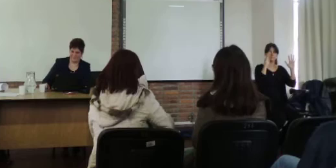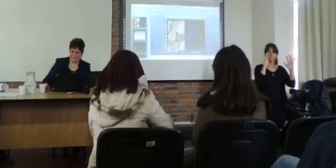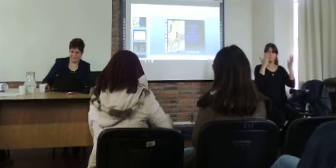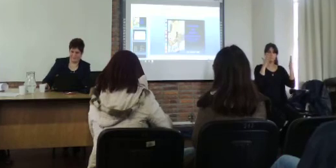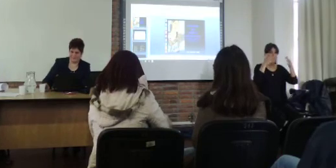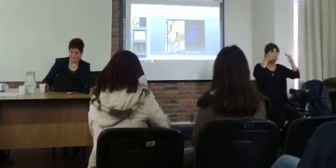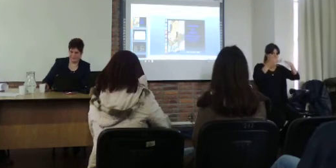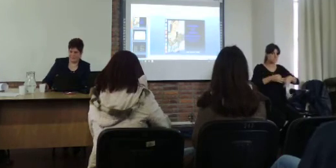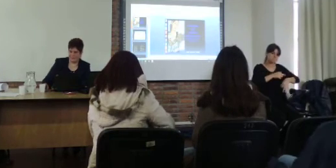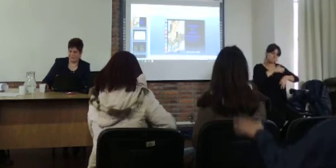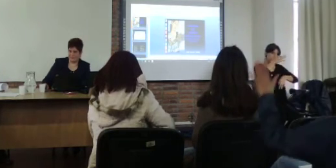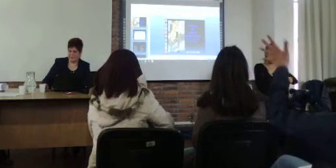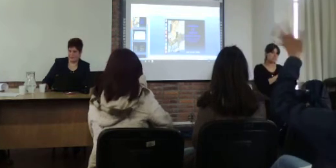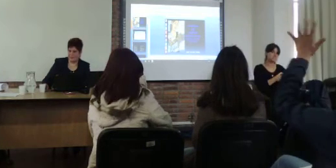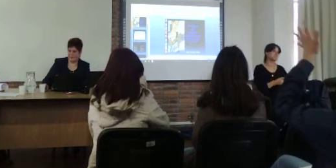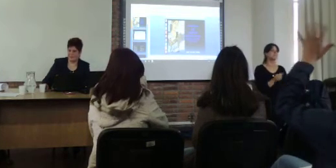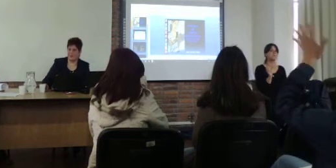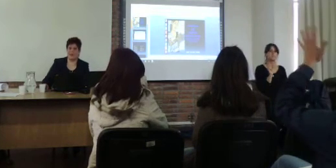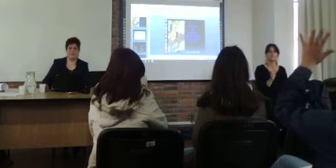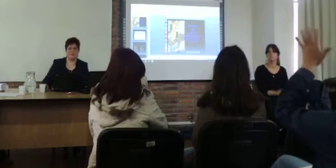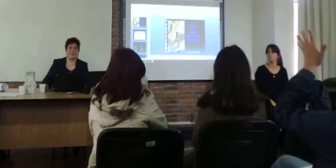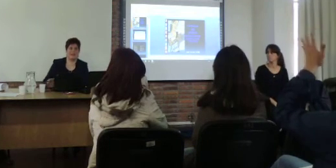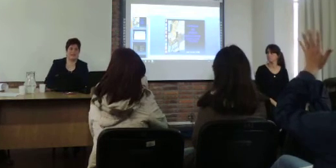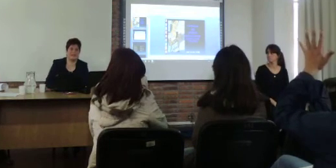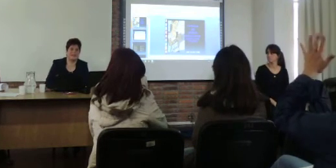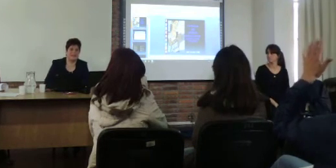tiempo y forma y todo, dejó unos minutos.